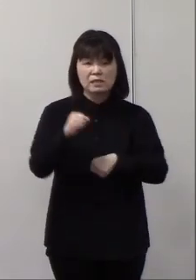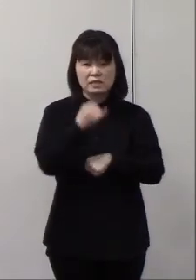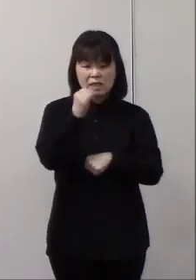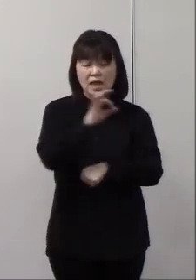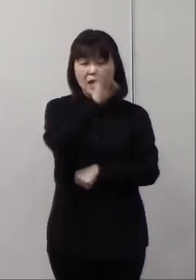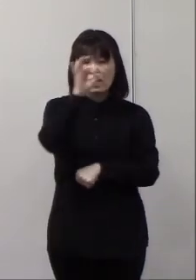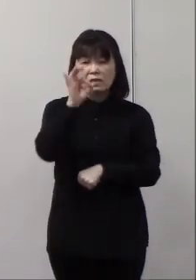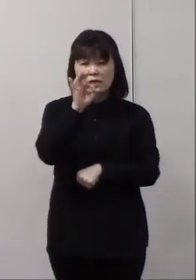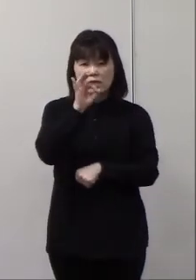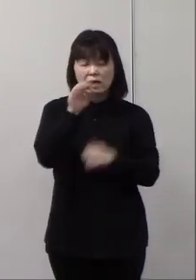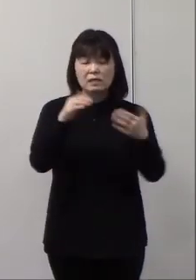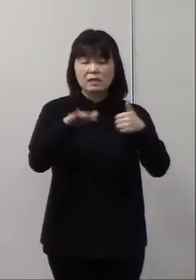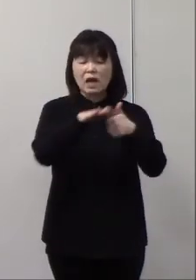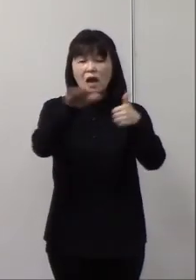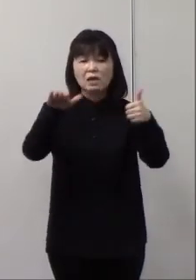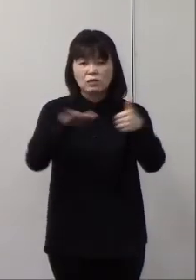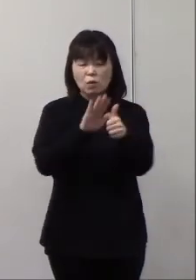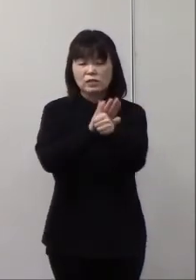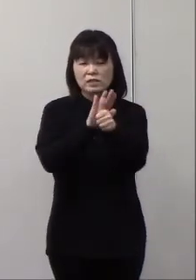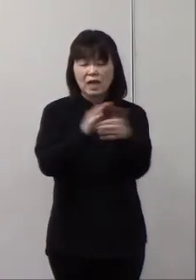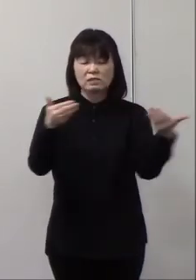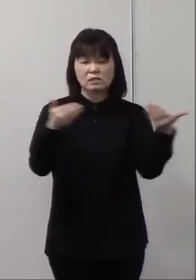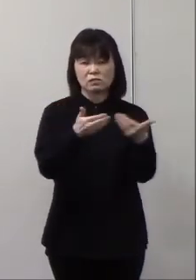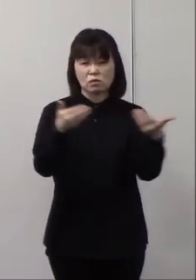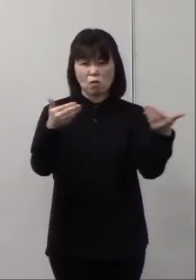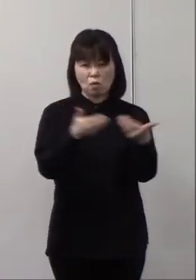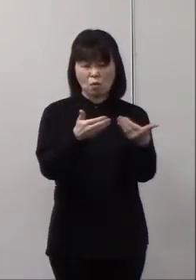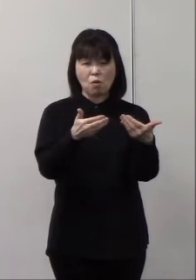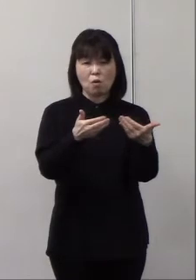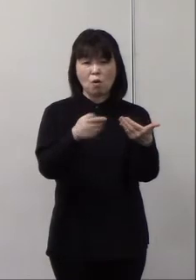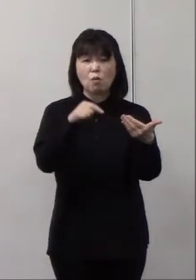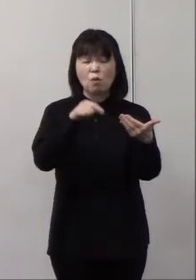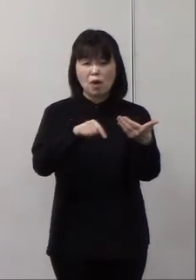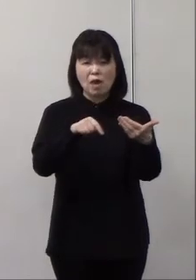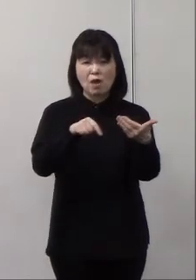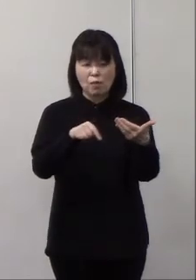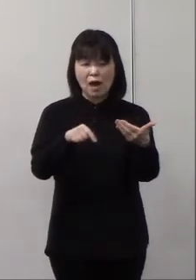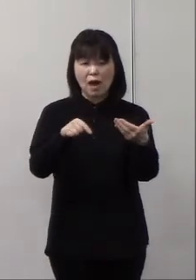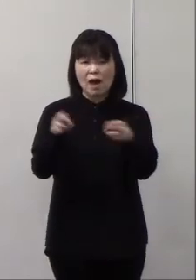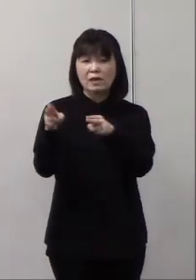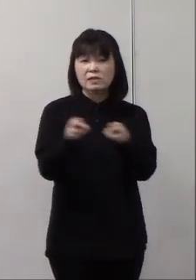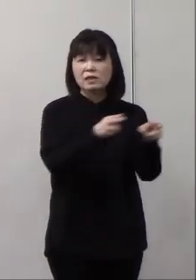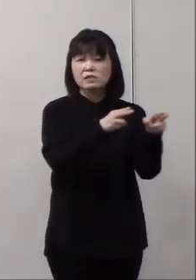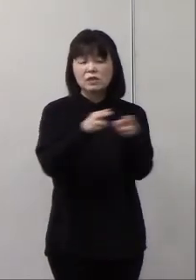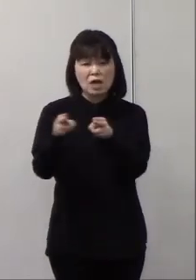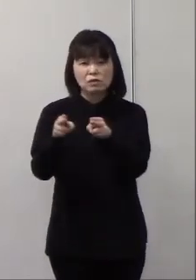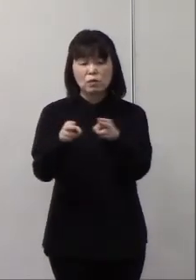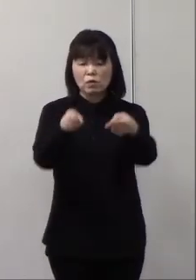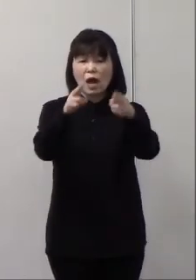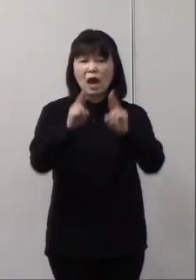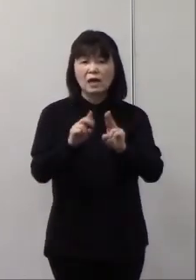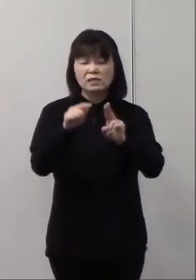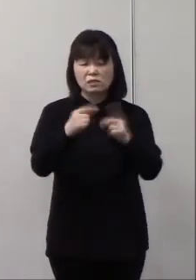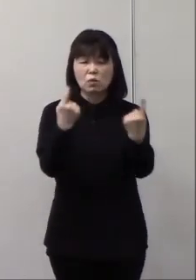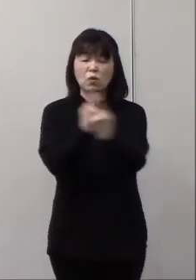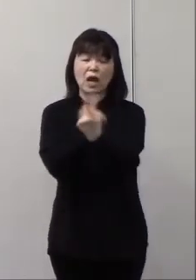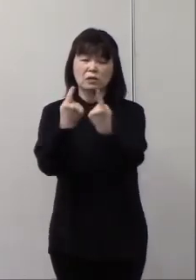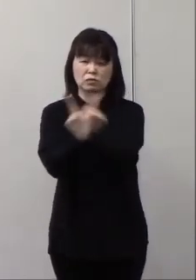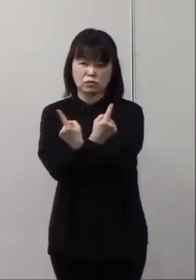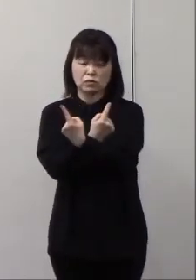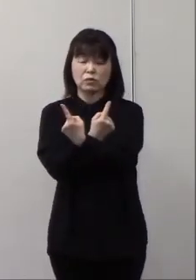事業では760万円、これは、立地区影響の梶川橋の改修ということ